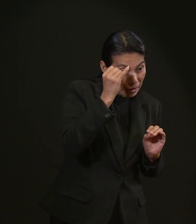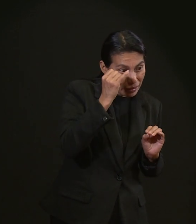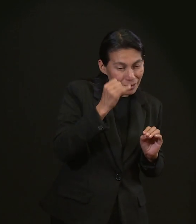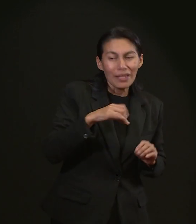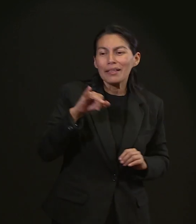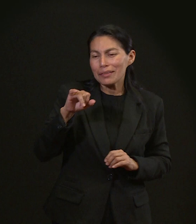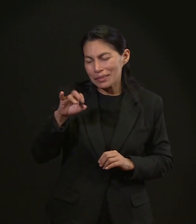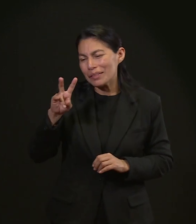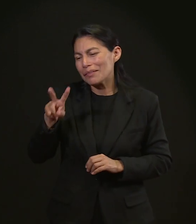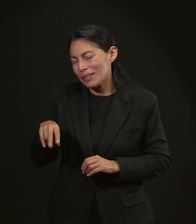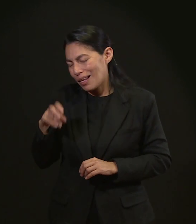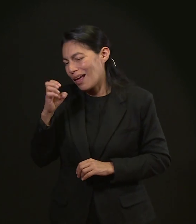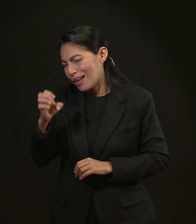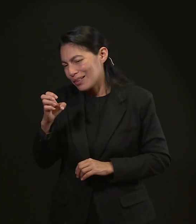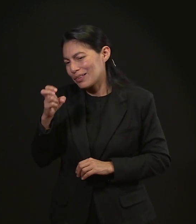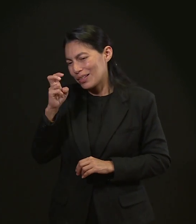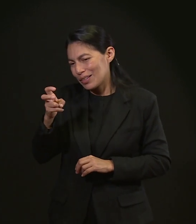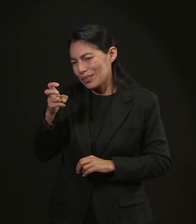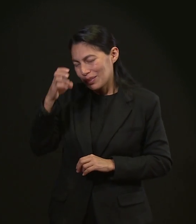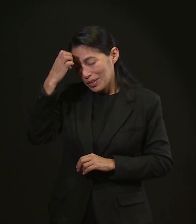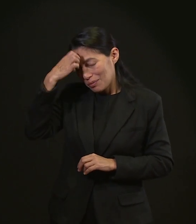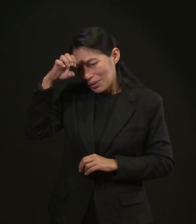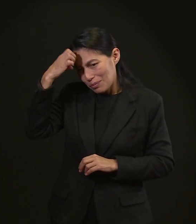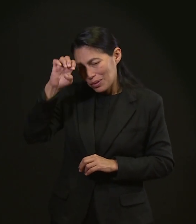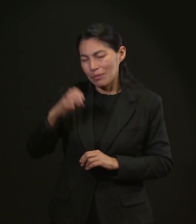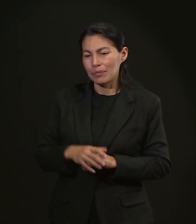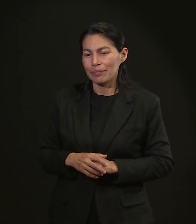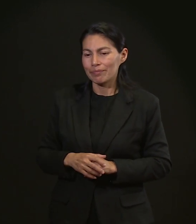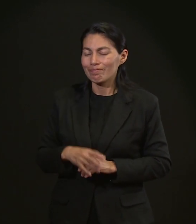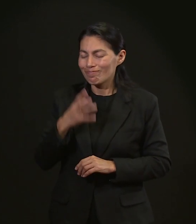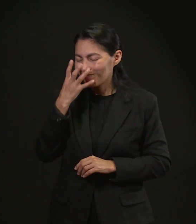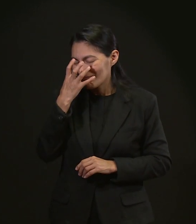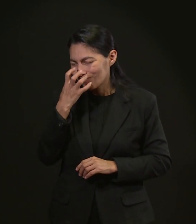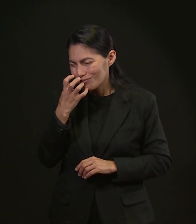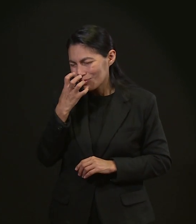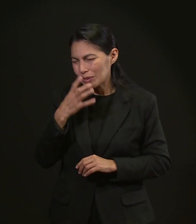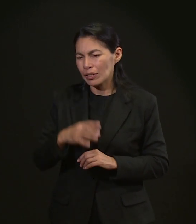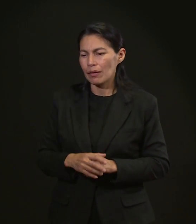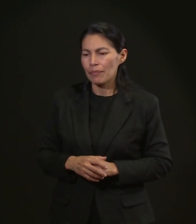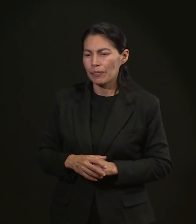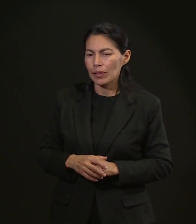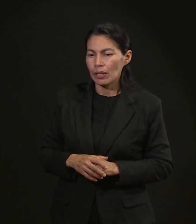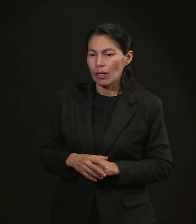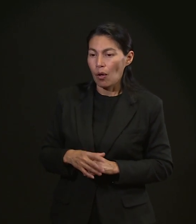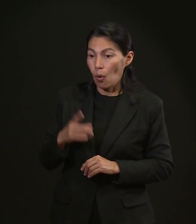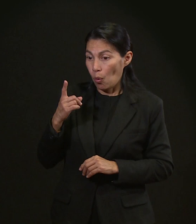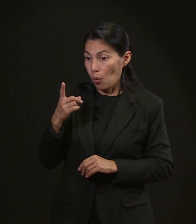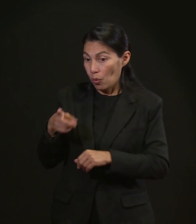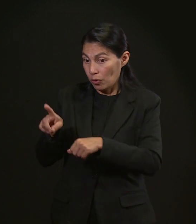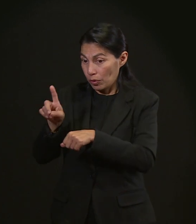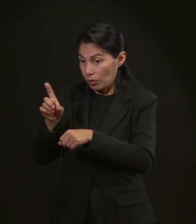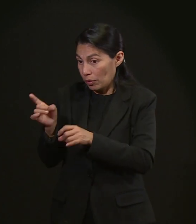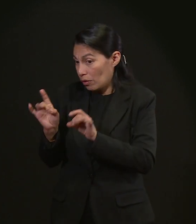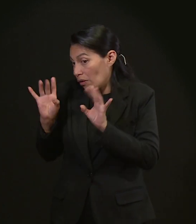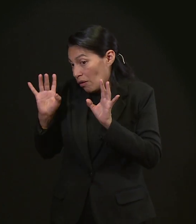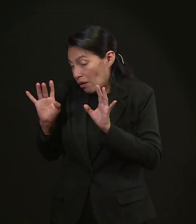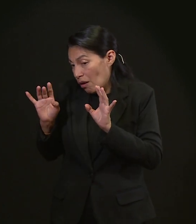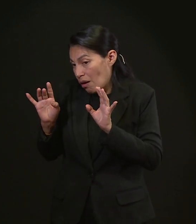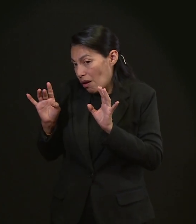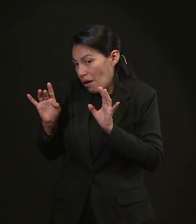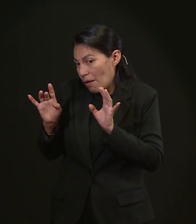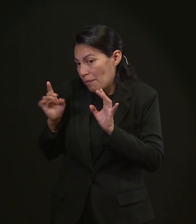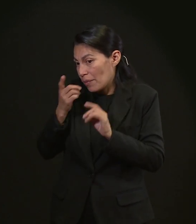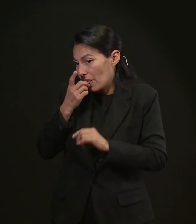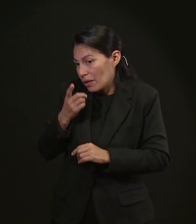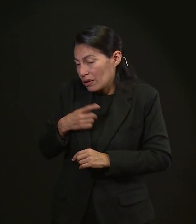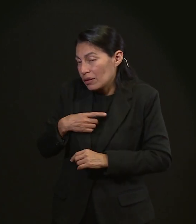también hemos experimentado ese a veces es muy triste bueno ha sido muy triste cuando en alguna ocasión me ha dicho